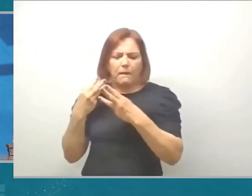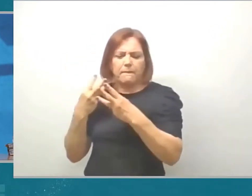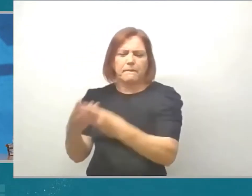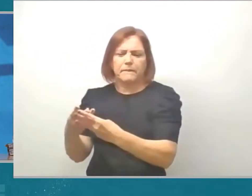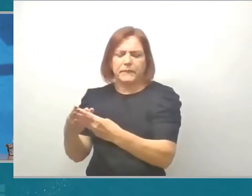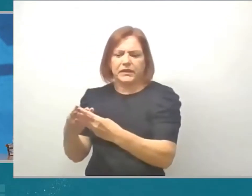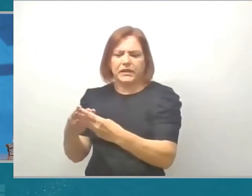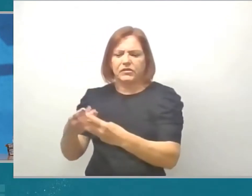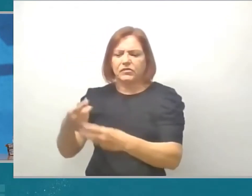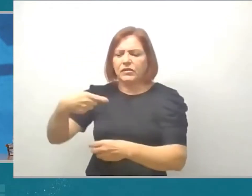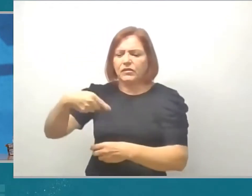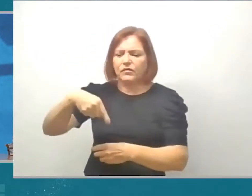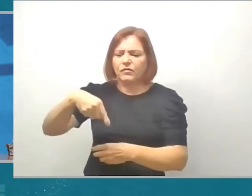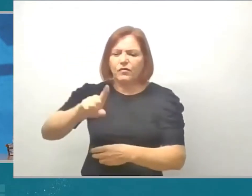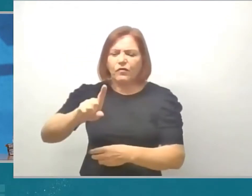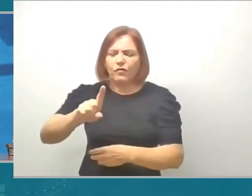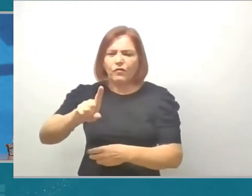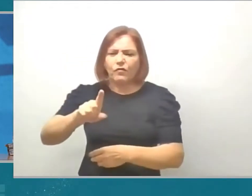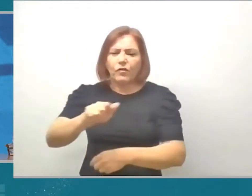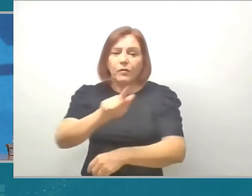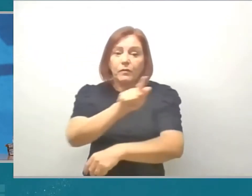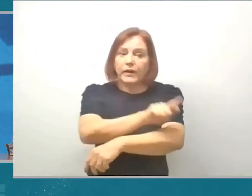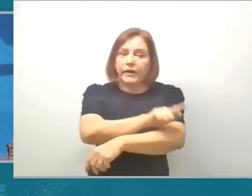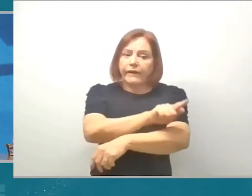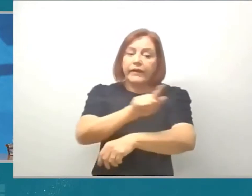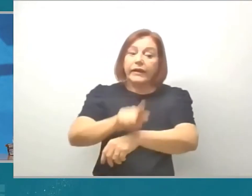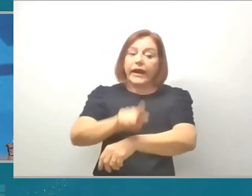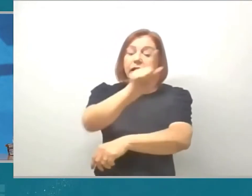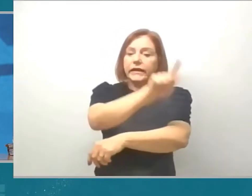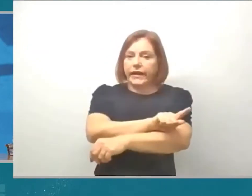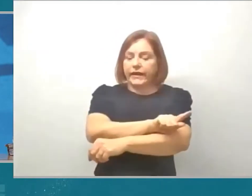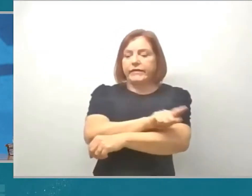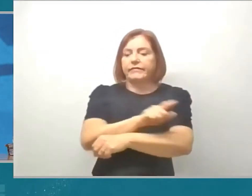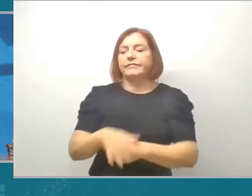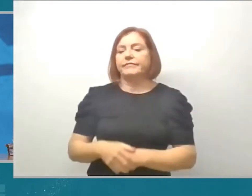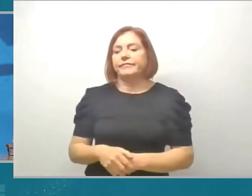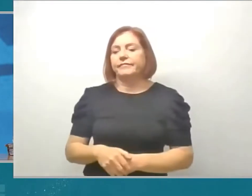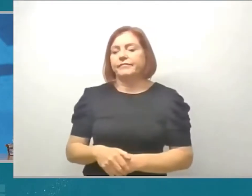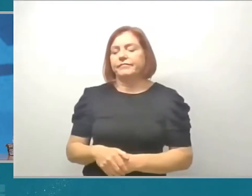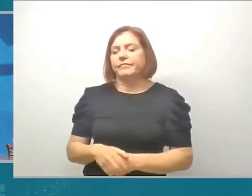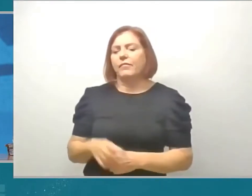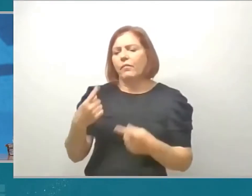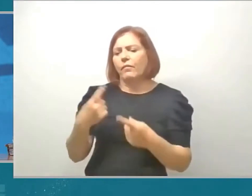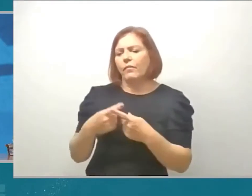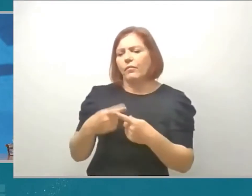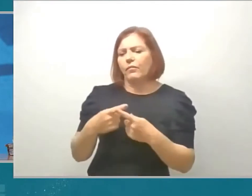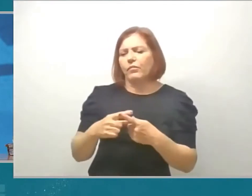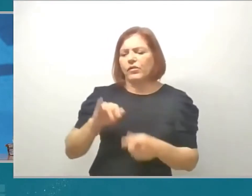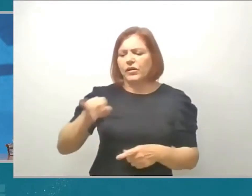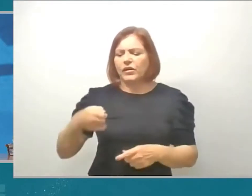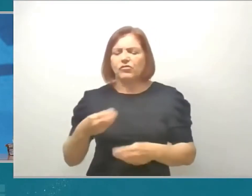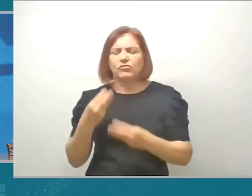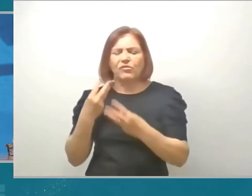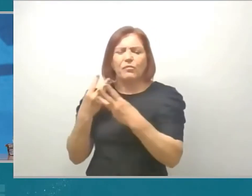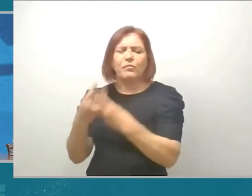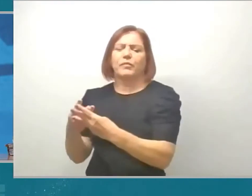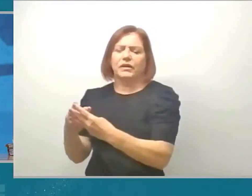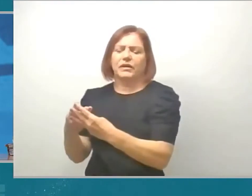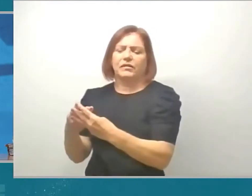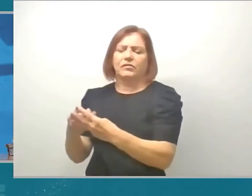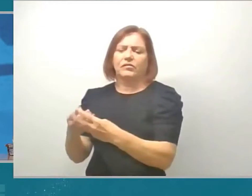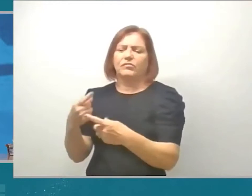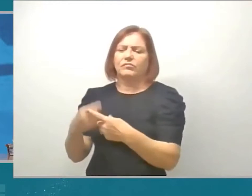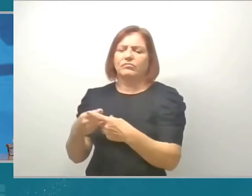Por que que, aqui tem um significado espiritual. Por que que João foi preso? Porque João foi preso porque ele fazia concorrência ao